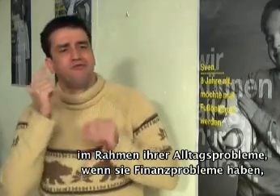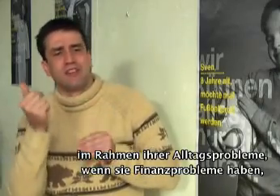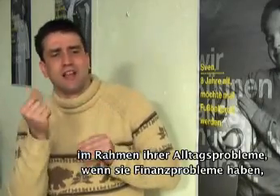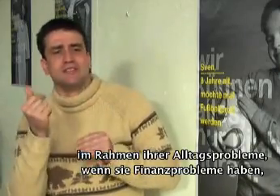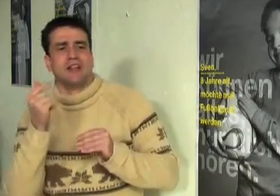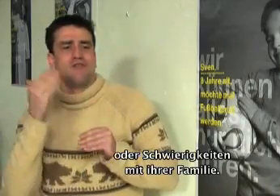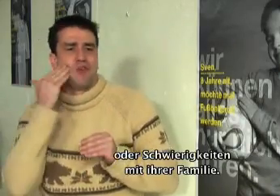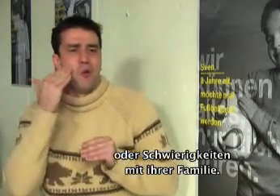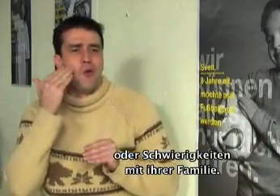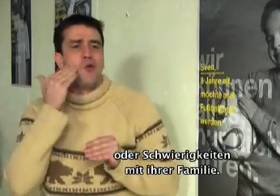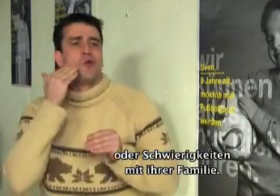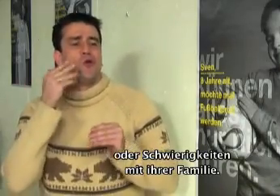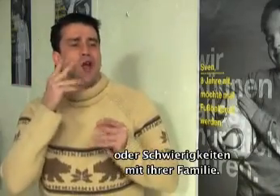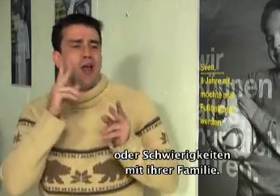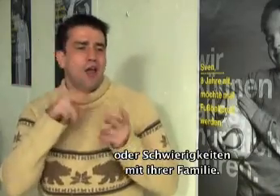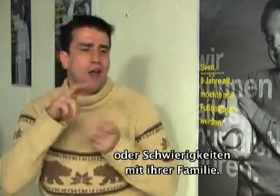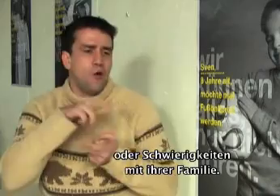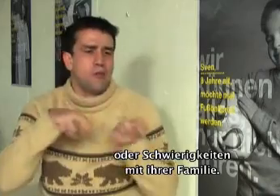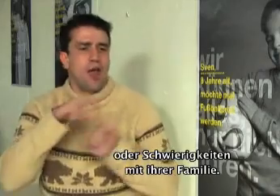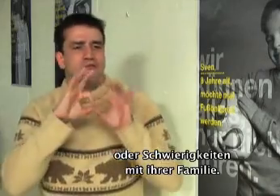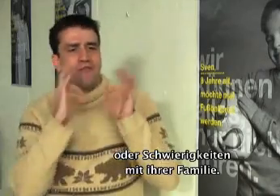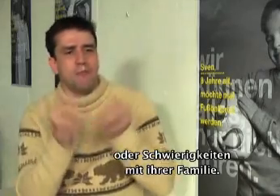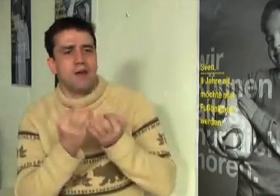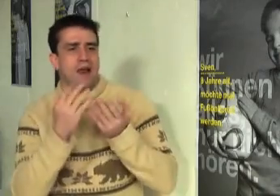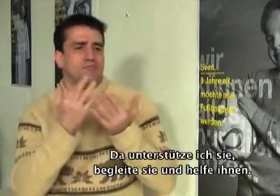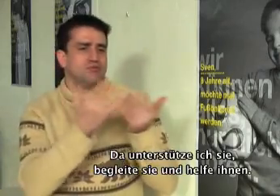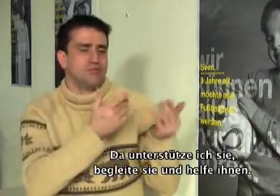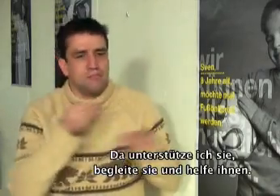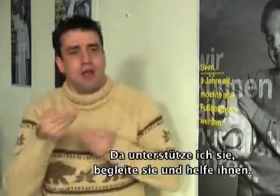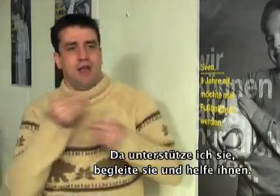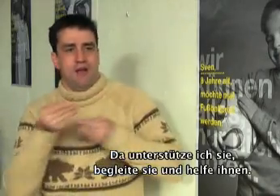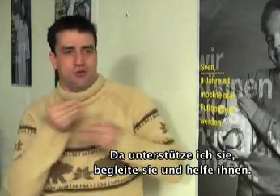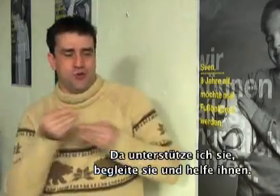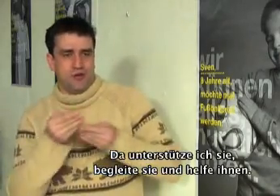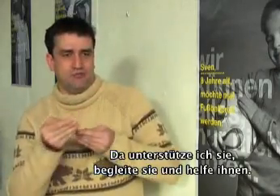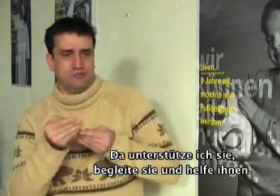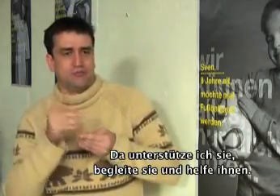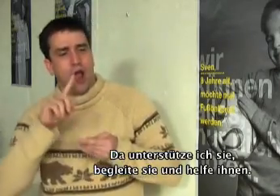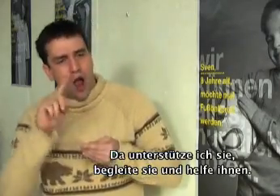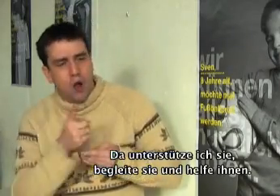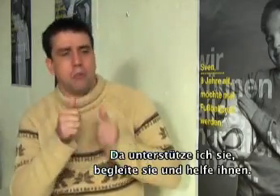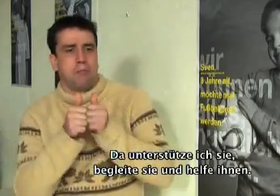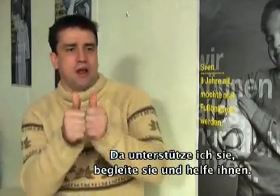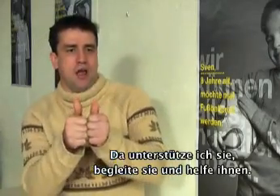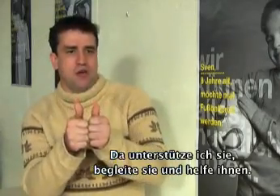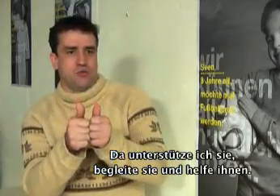wenn sie zum Beispiel Finanzprobleme haben oder Schwierigkeiten mit ihrer Familie. Da unterstütze ich sie, begleite sie und helfe